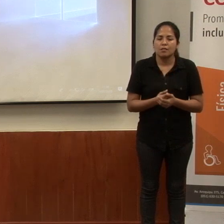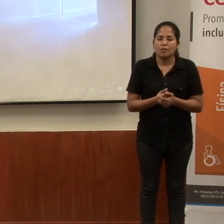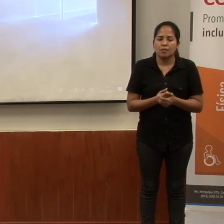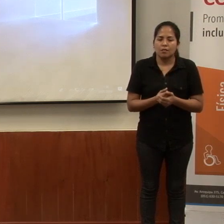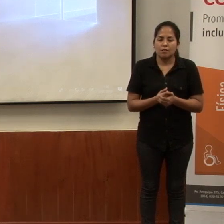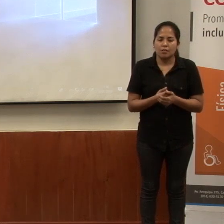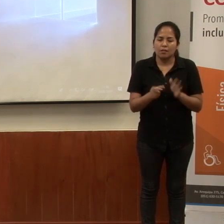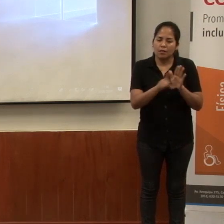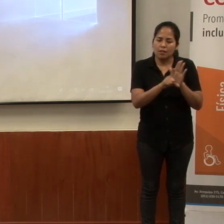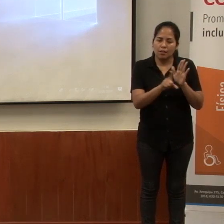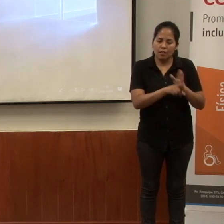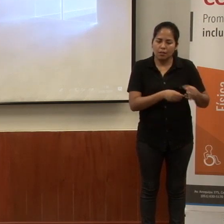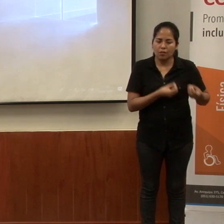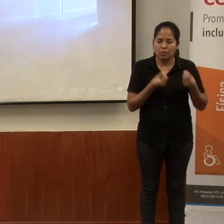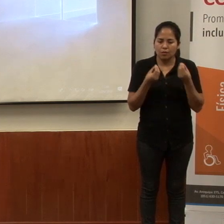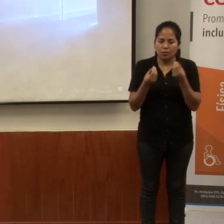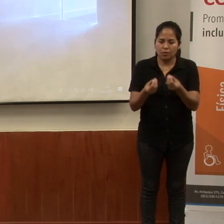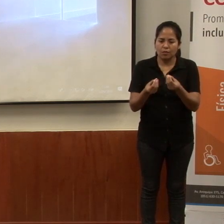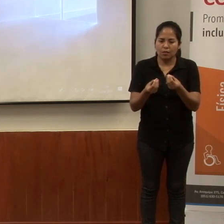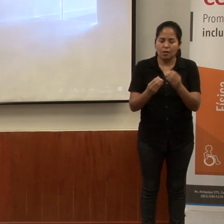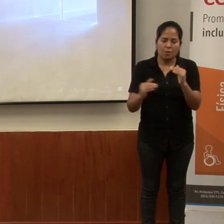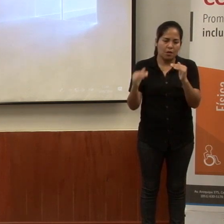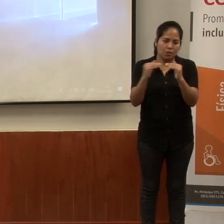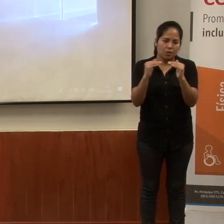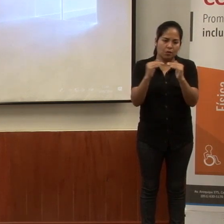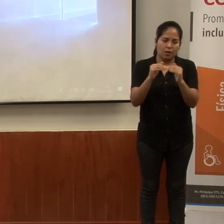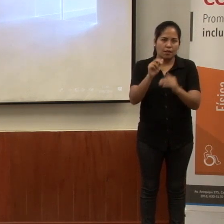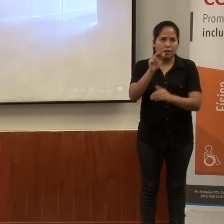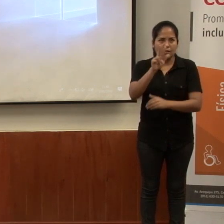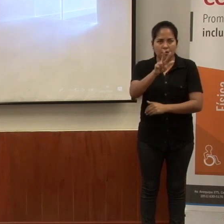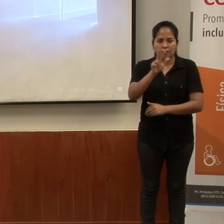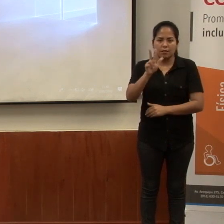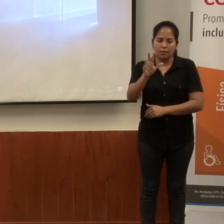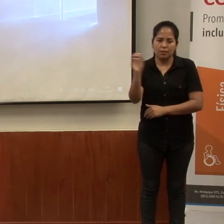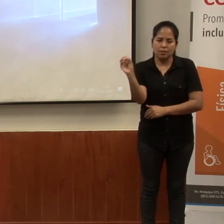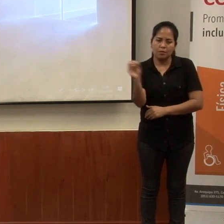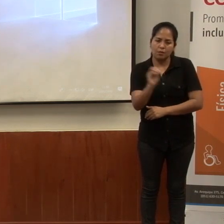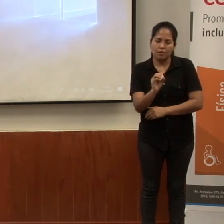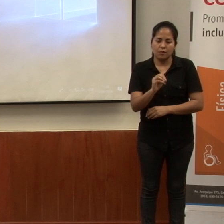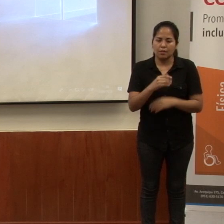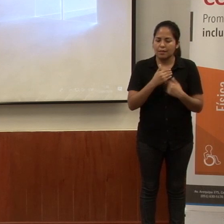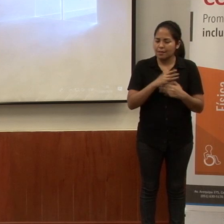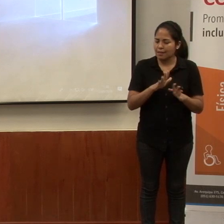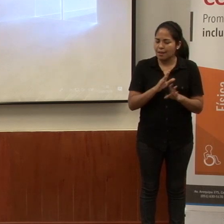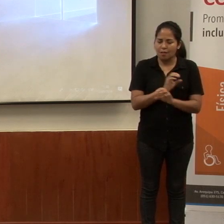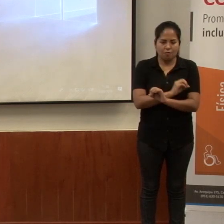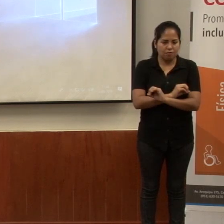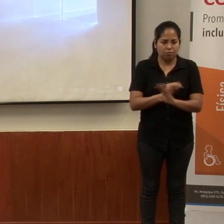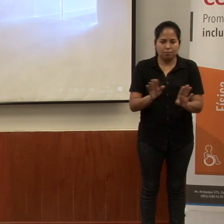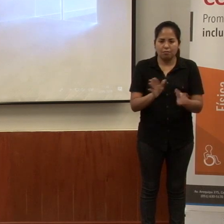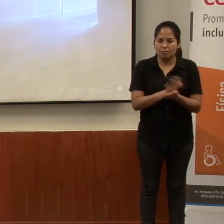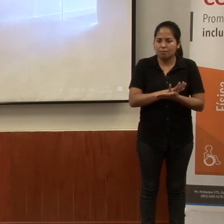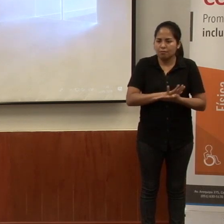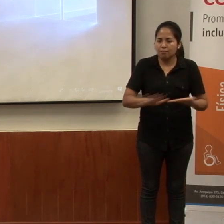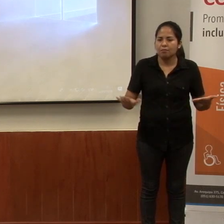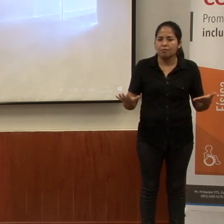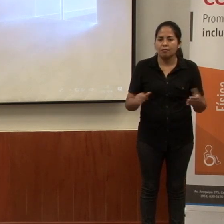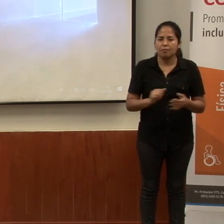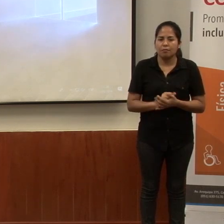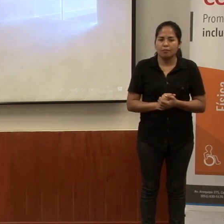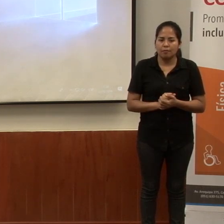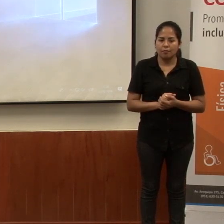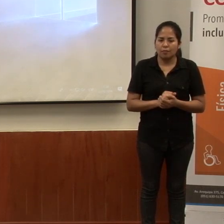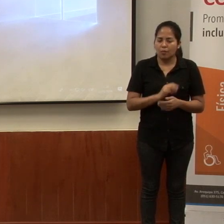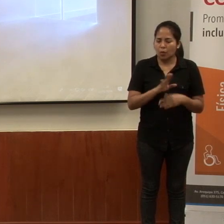de restricción a la participación mayor o igual al 33%. Lo hemos eliminado. Ahora